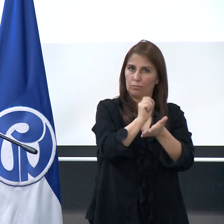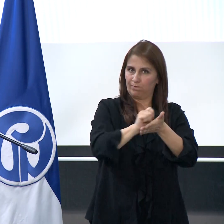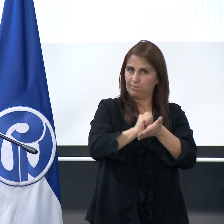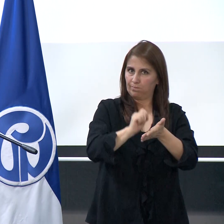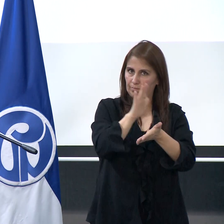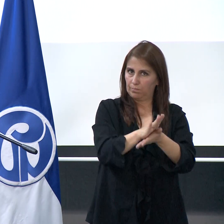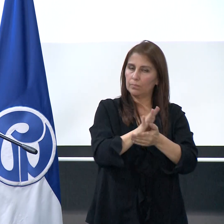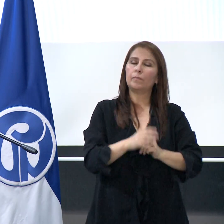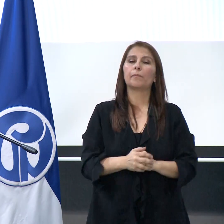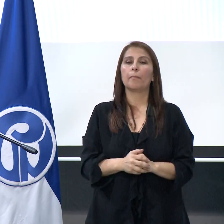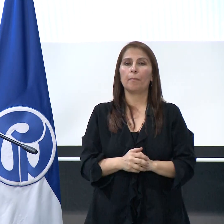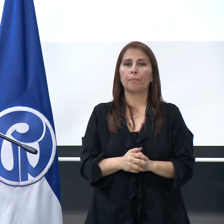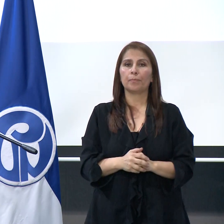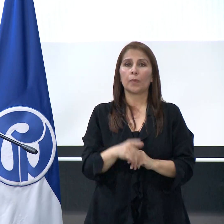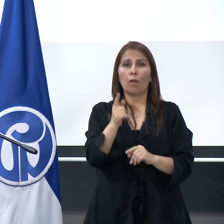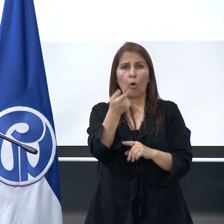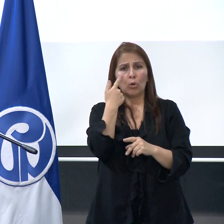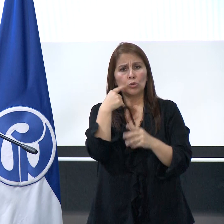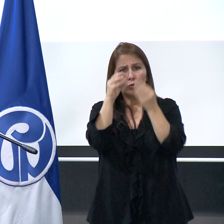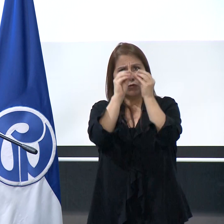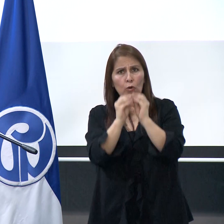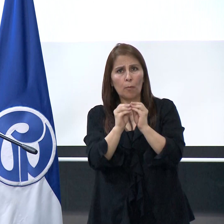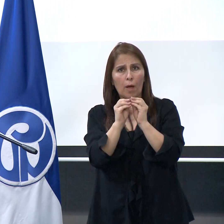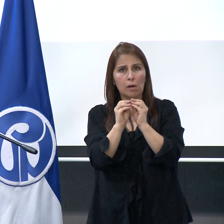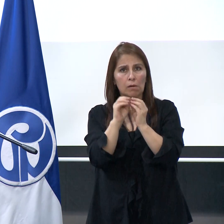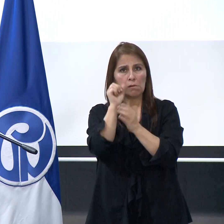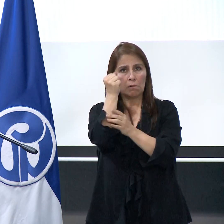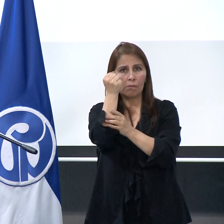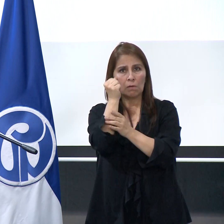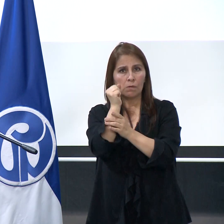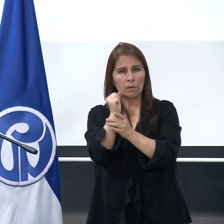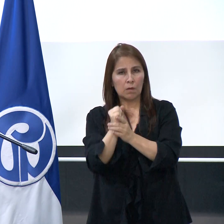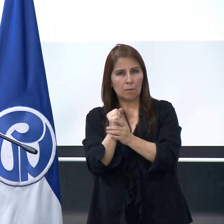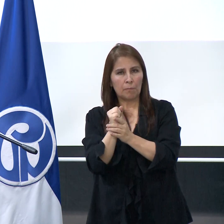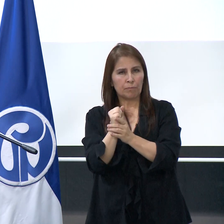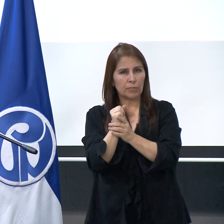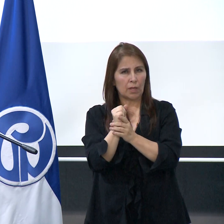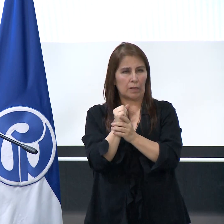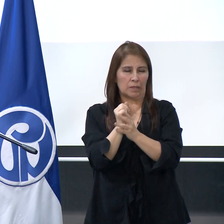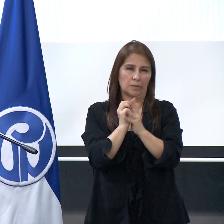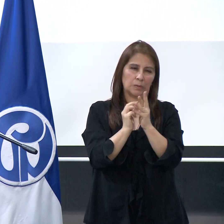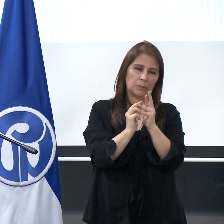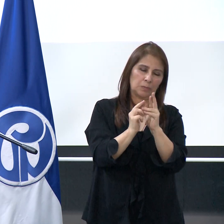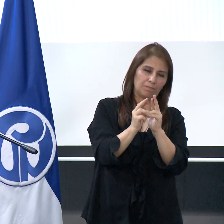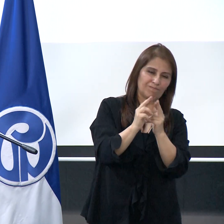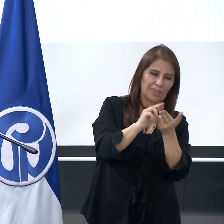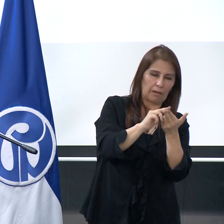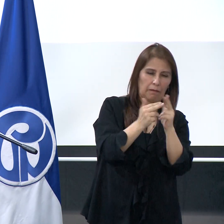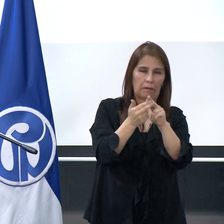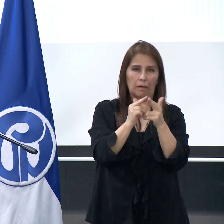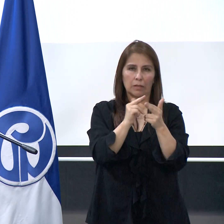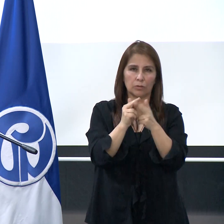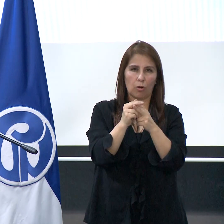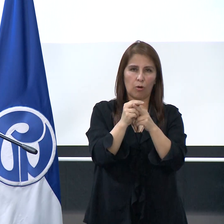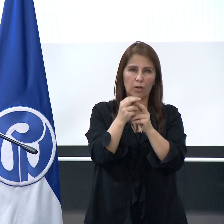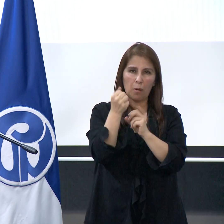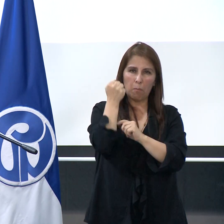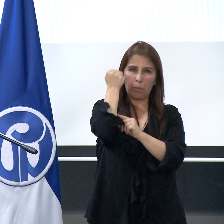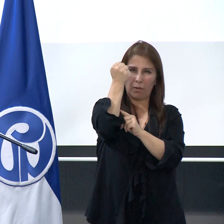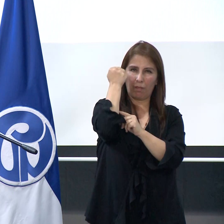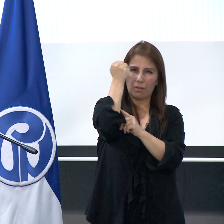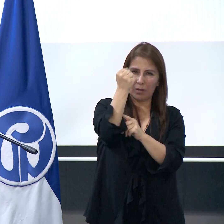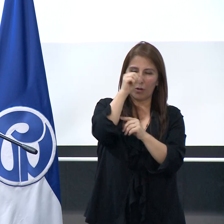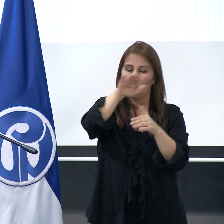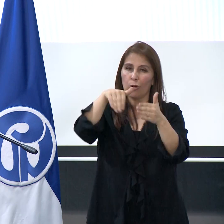su carácter de migrante su relación con el protestantismo y las distintas reformas educativas que